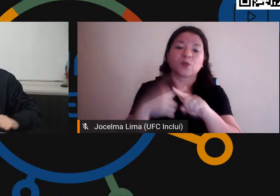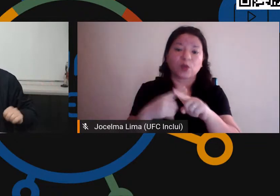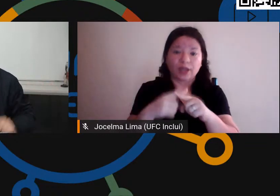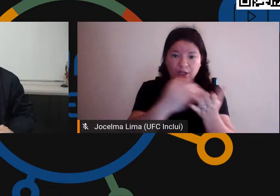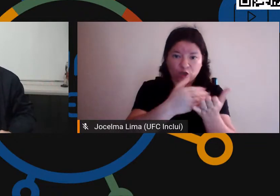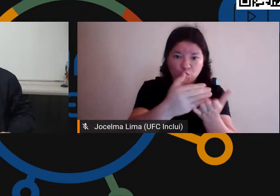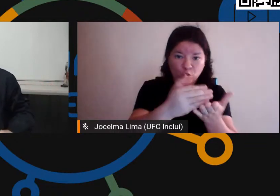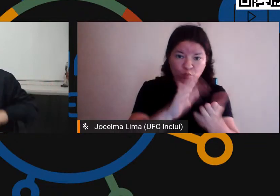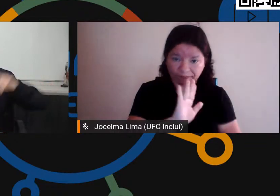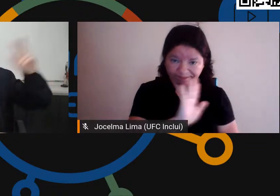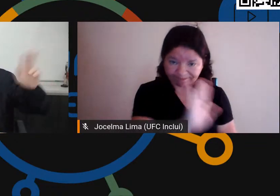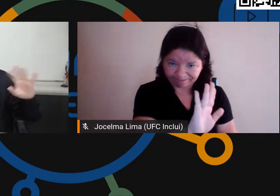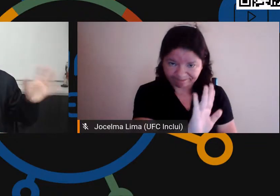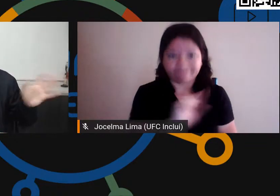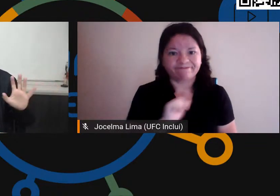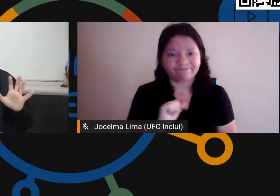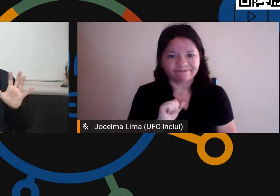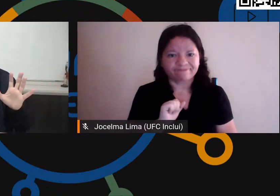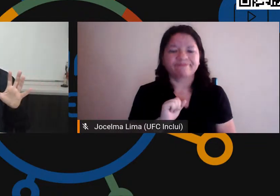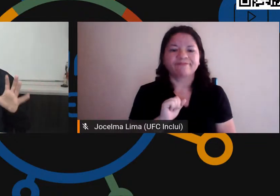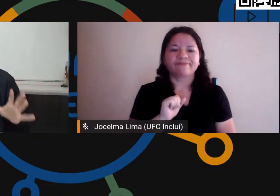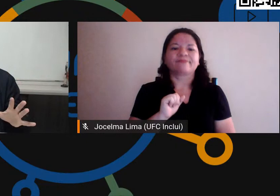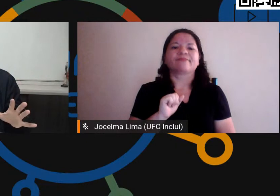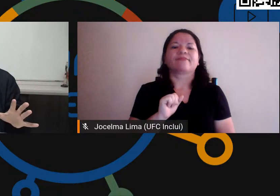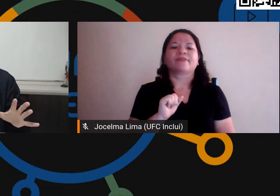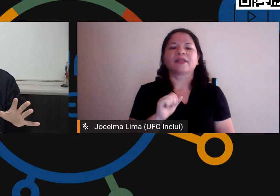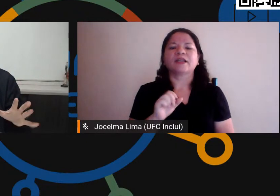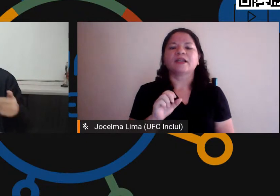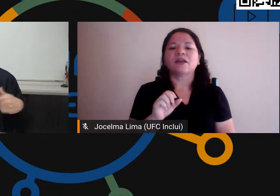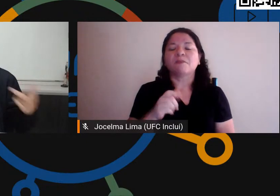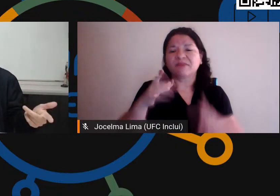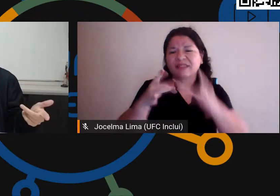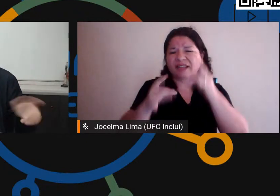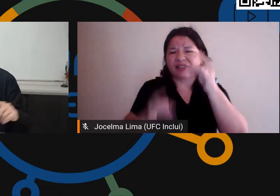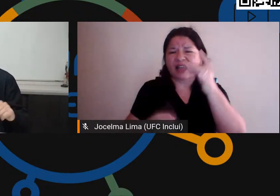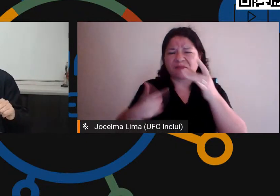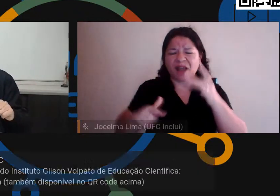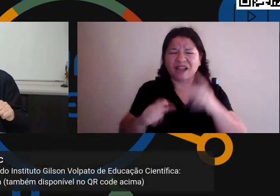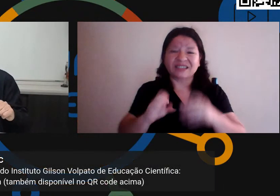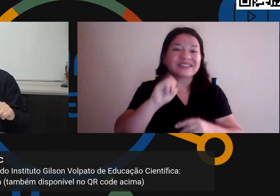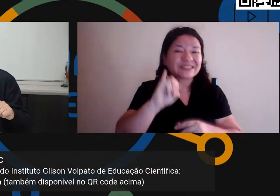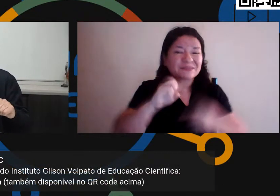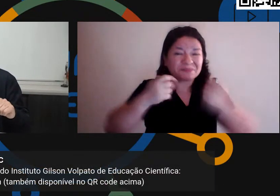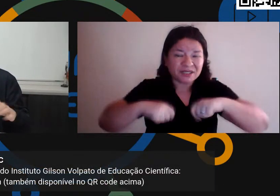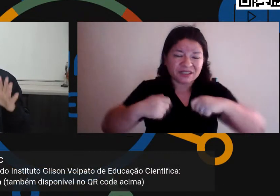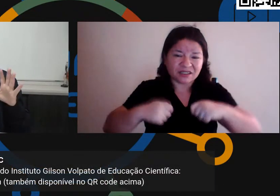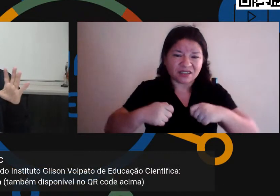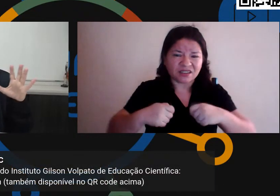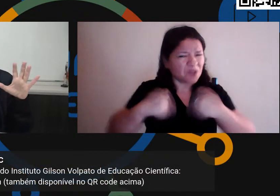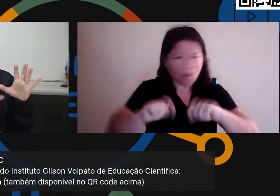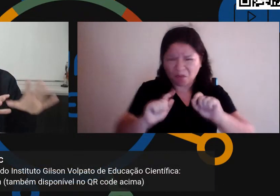isso. Não tem nada que, a reflexão teórica, só se for necessário. Se precisar, põe, se não precisar, tira, tá? Introdução é